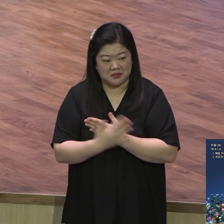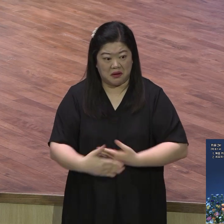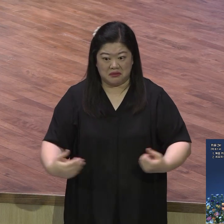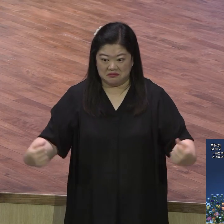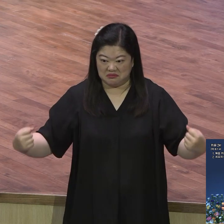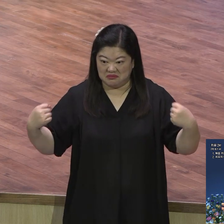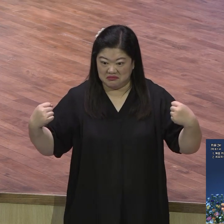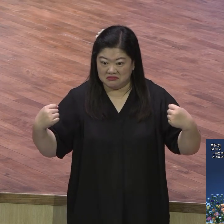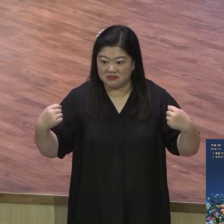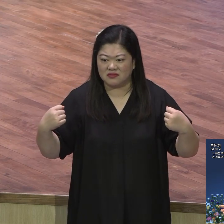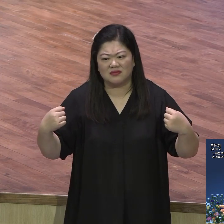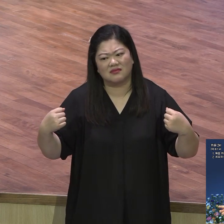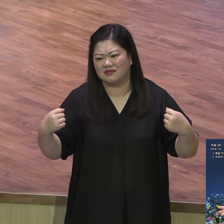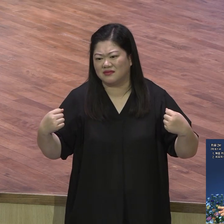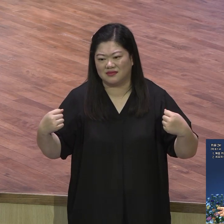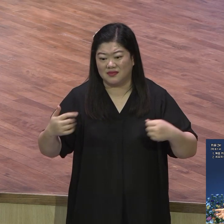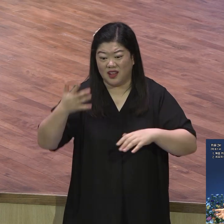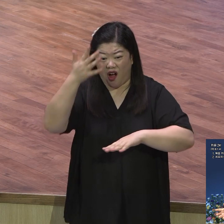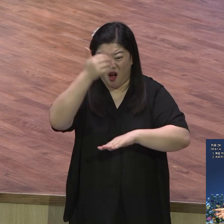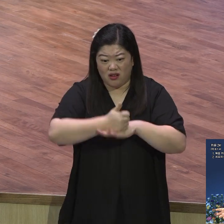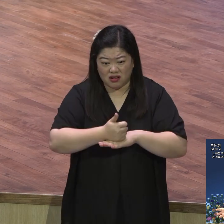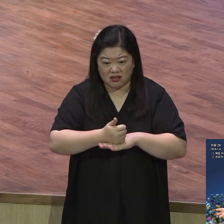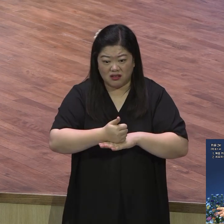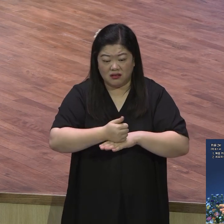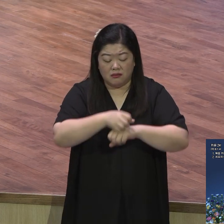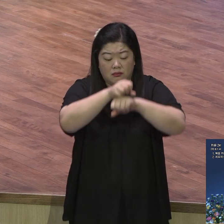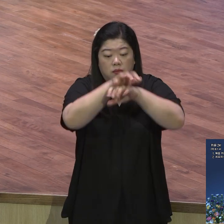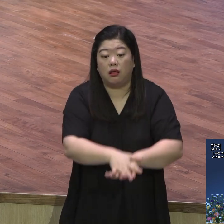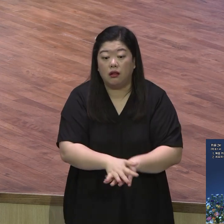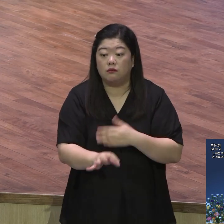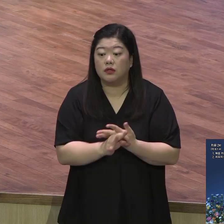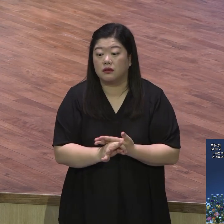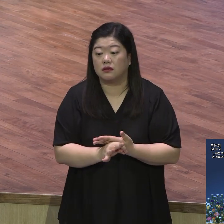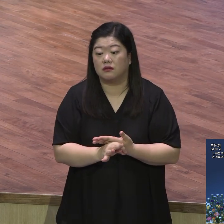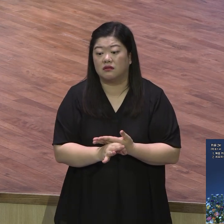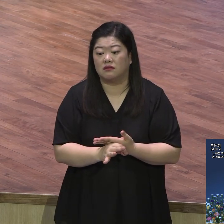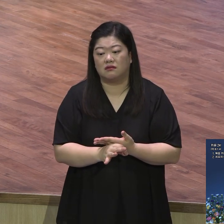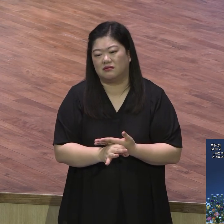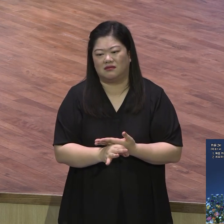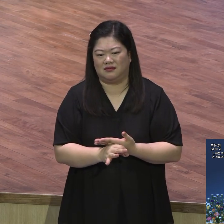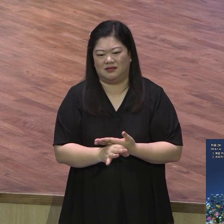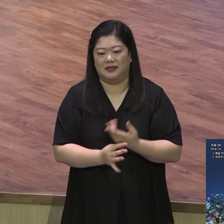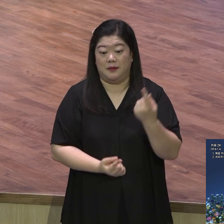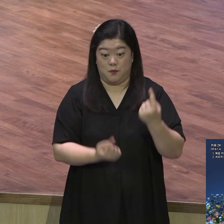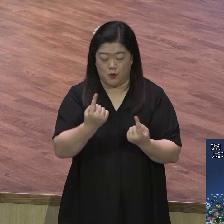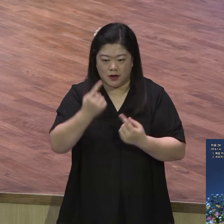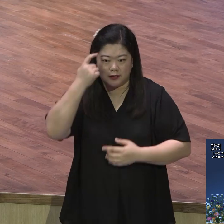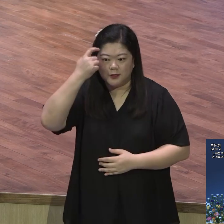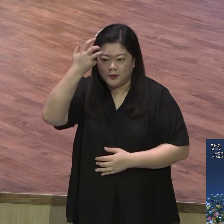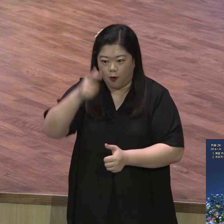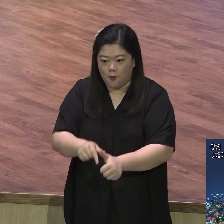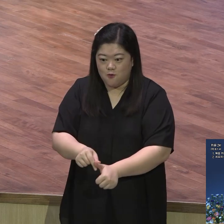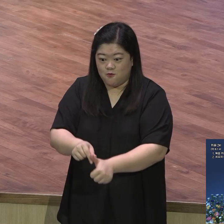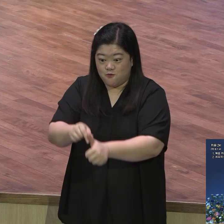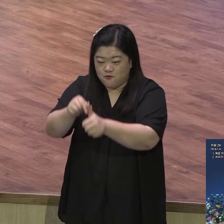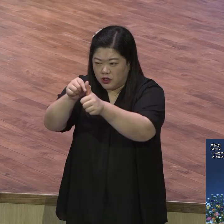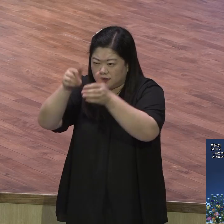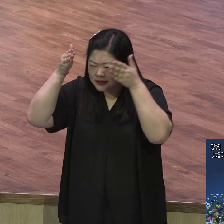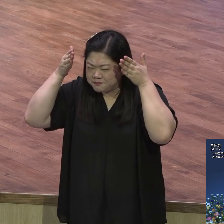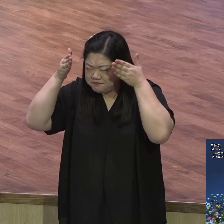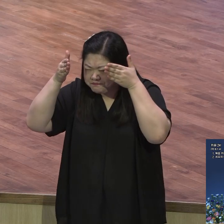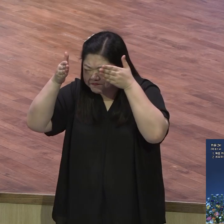허무한 결과가 오게 되어있어요. 어떻게 하면 되느냐 생명 살리는데 몰입해